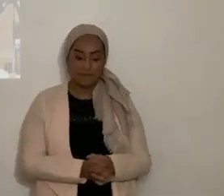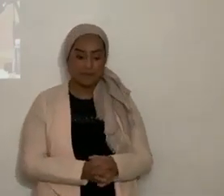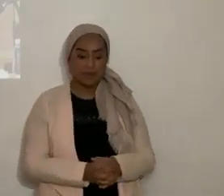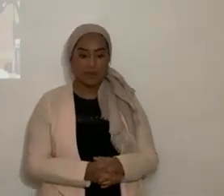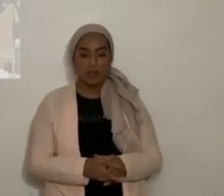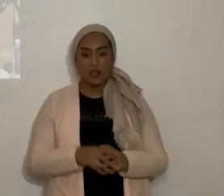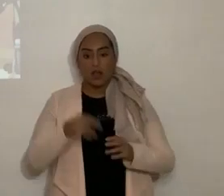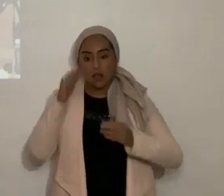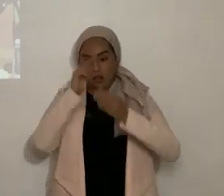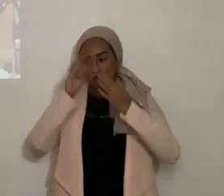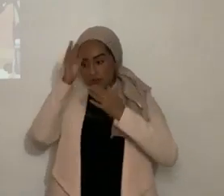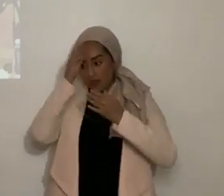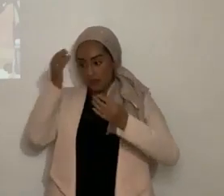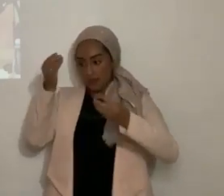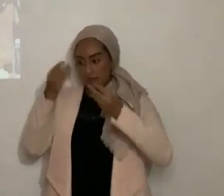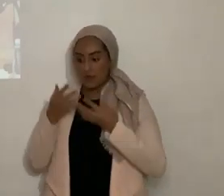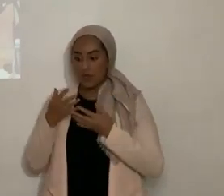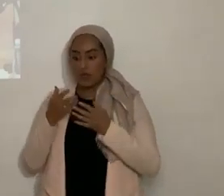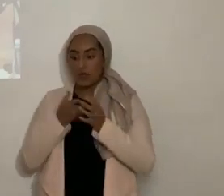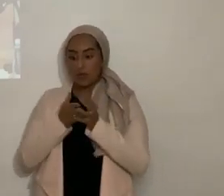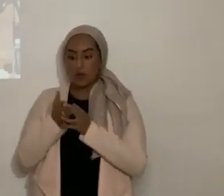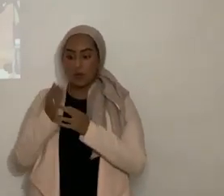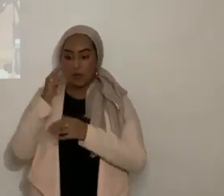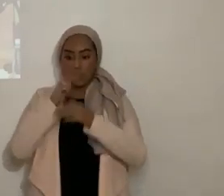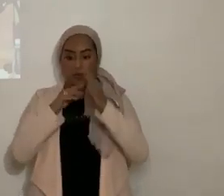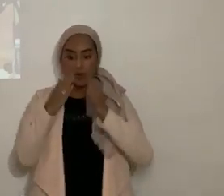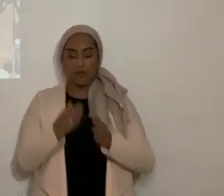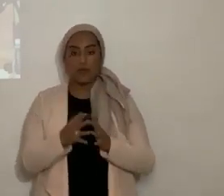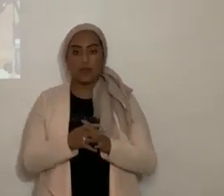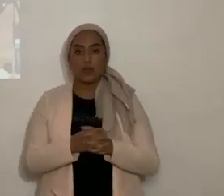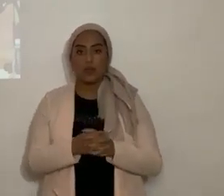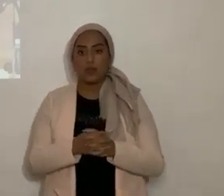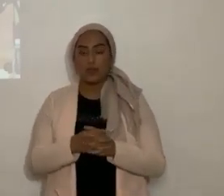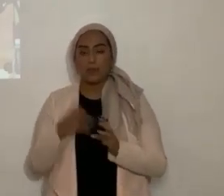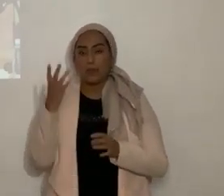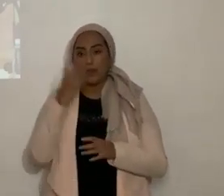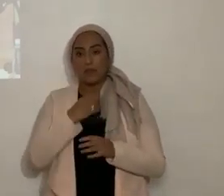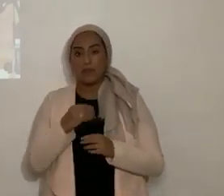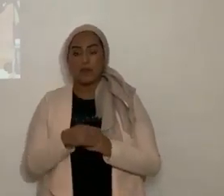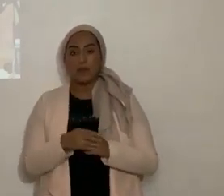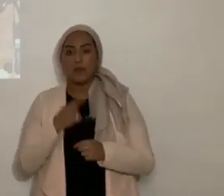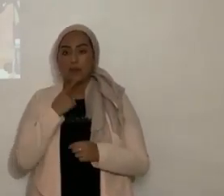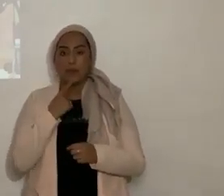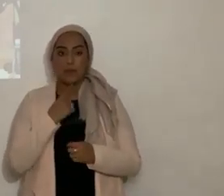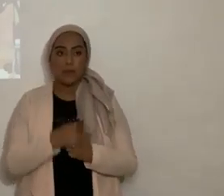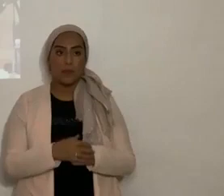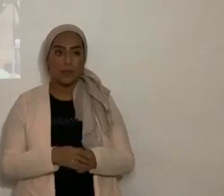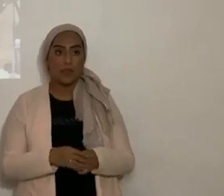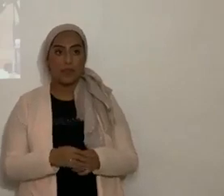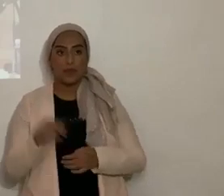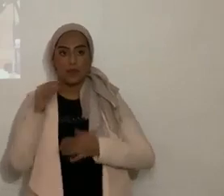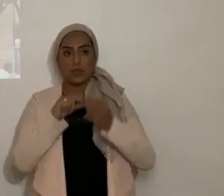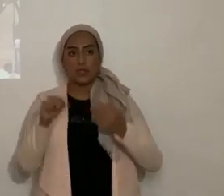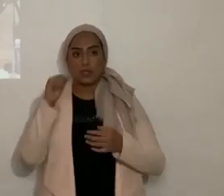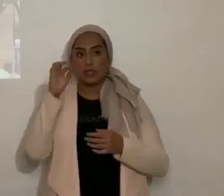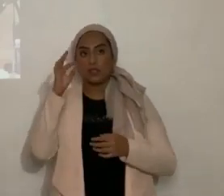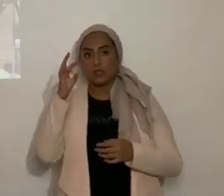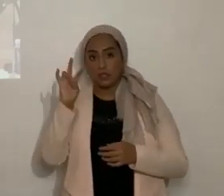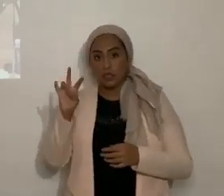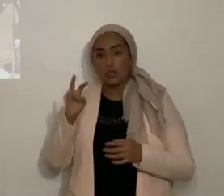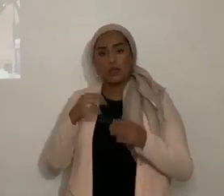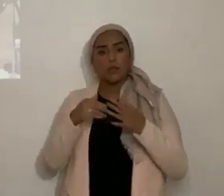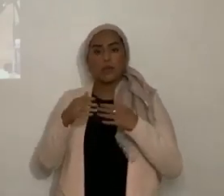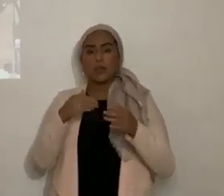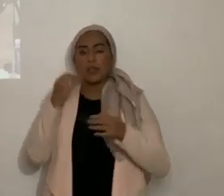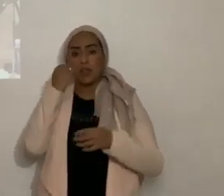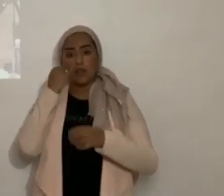aquí el Eterno nos habla a través del profeta Habacuc de una manera muy bonita. Dice, verso 17: aunque